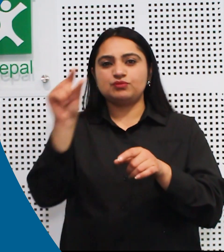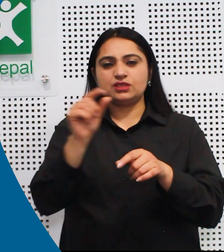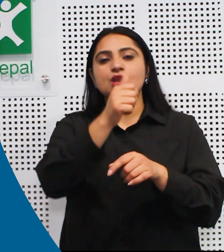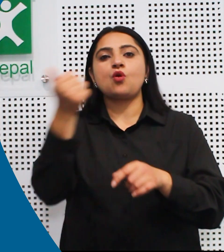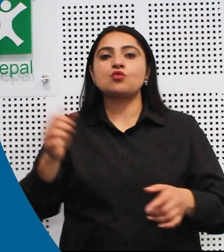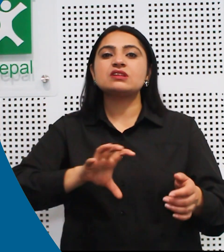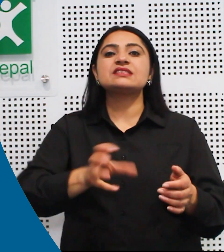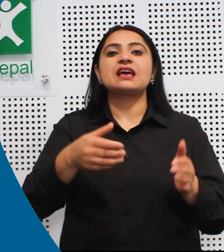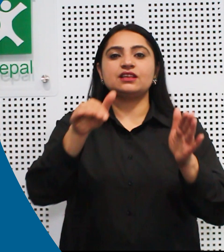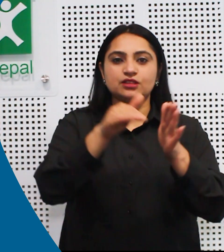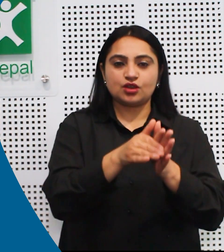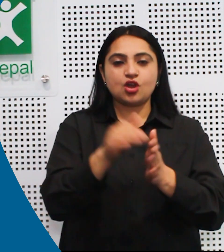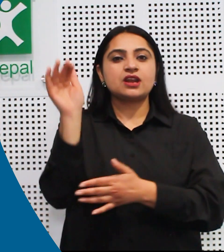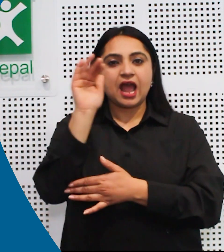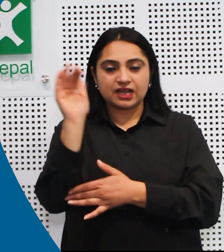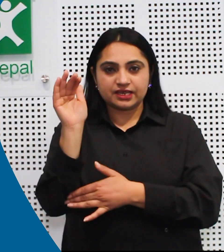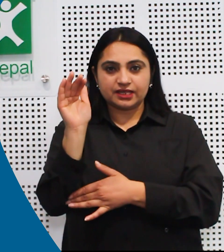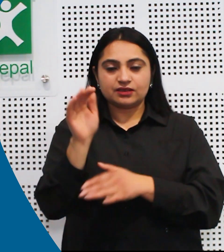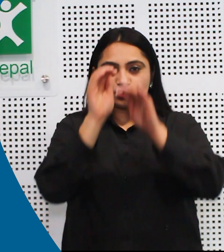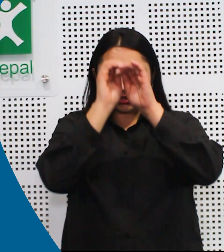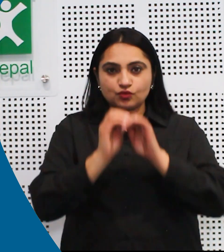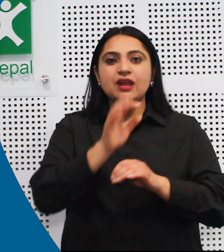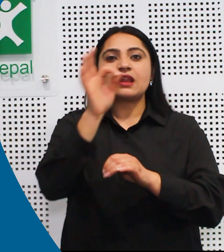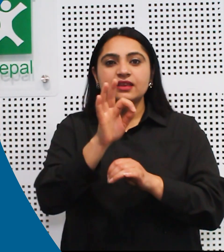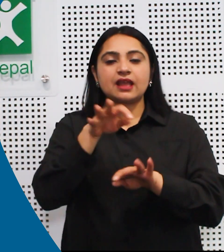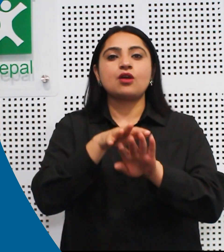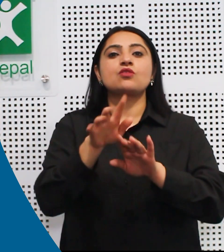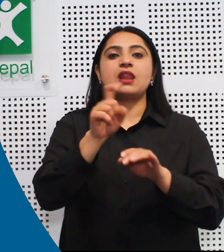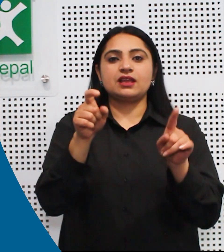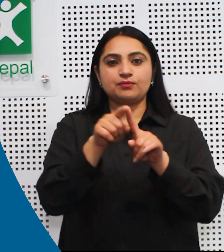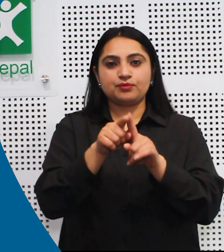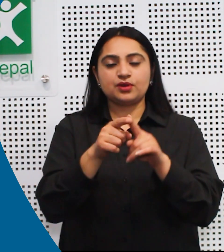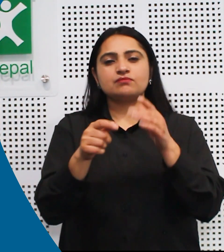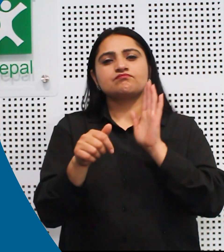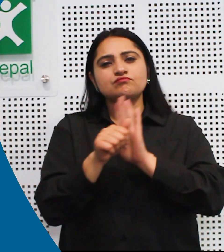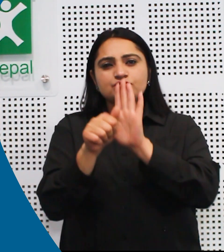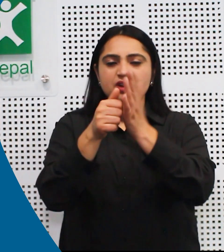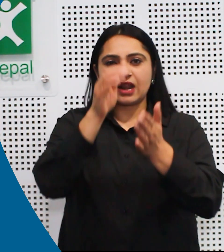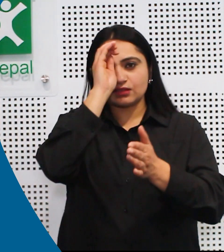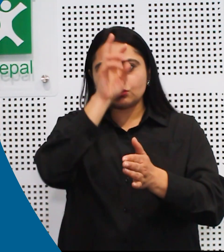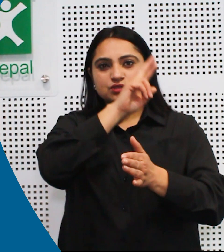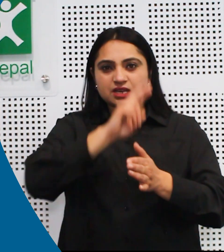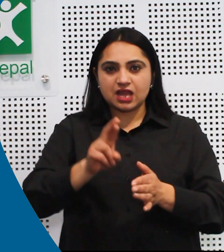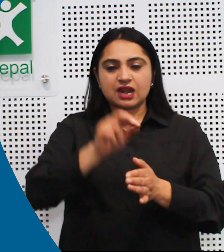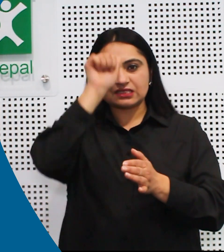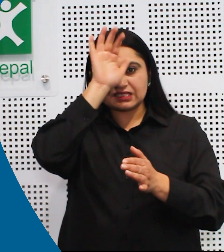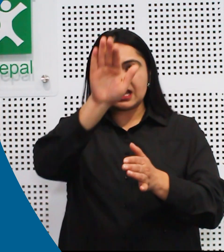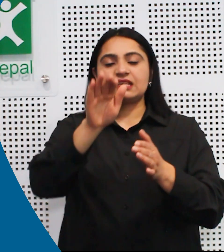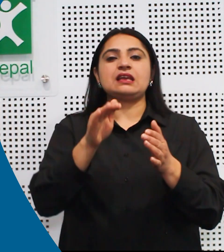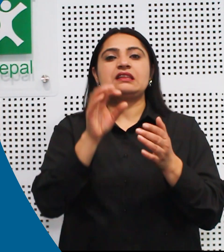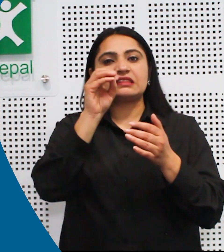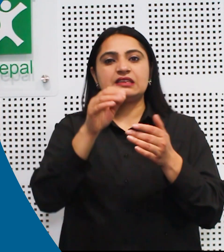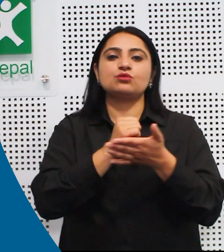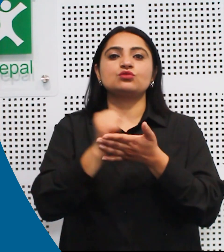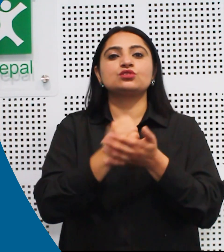अरू स्थानीय तह, नागरिक, सरकारवाला निकायका लागि पनि प्रेरणा, सूचना र जानकारीमूलक बनाउने कोसिस